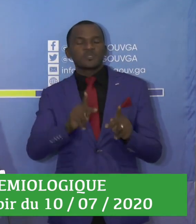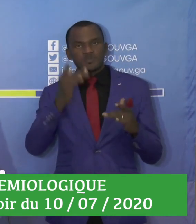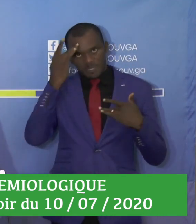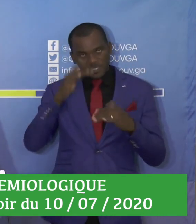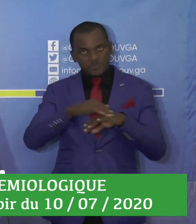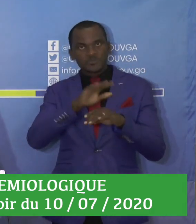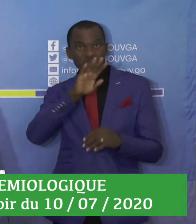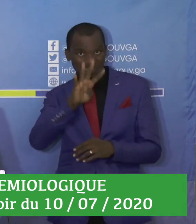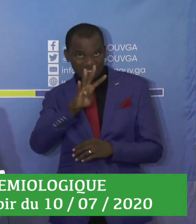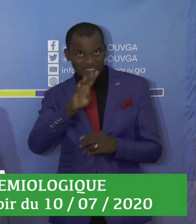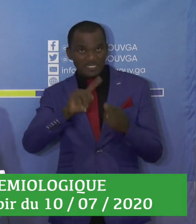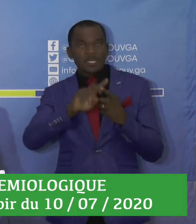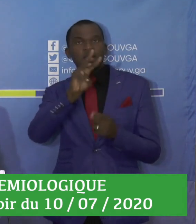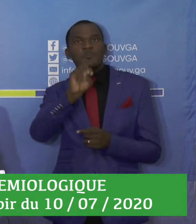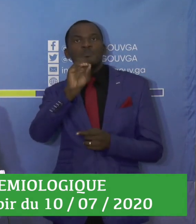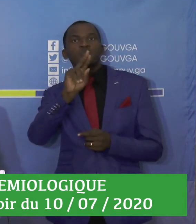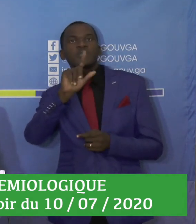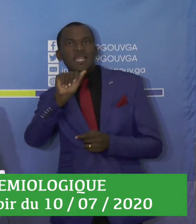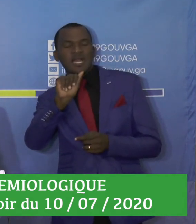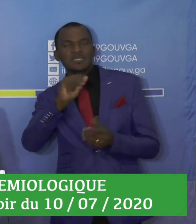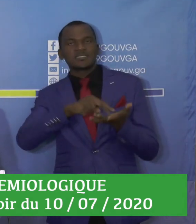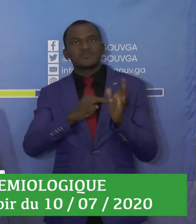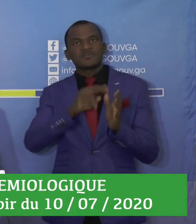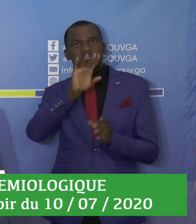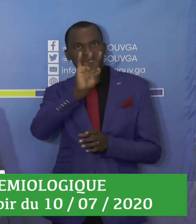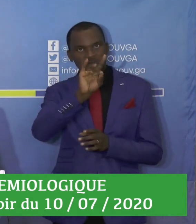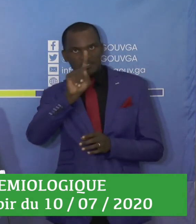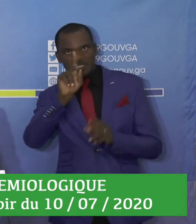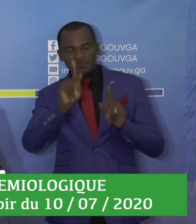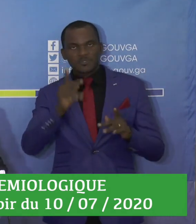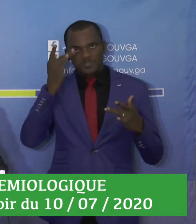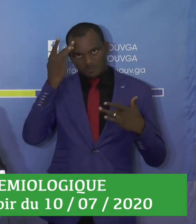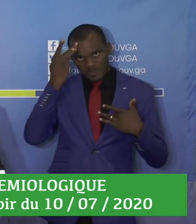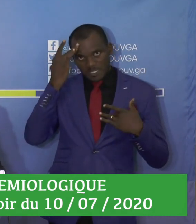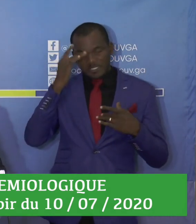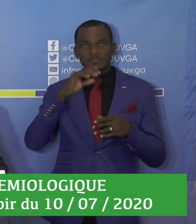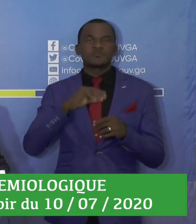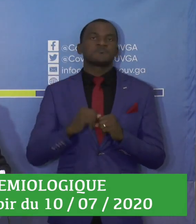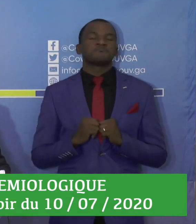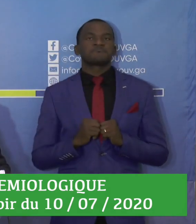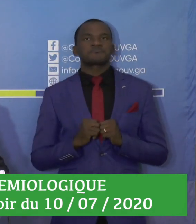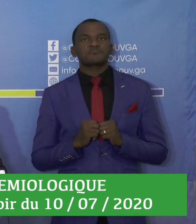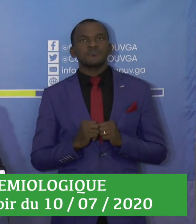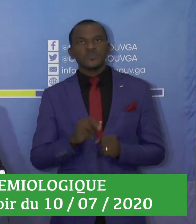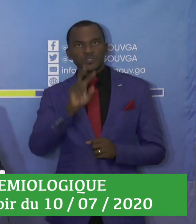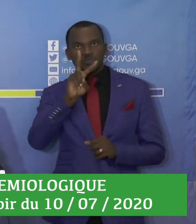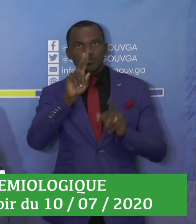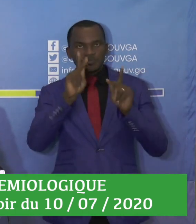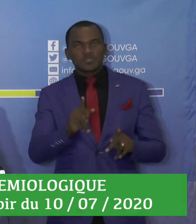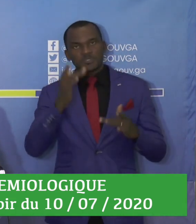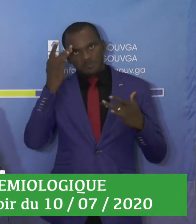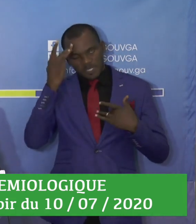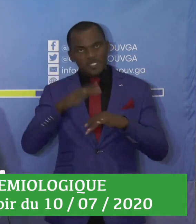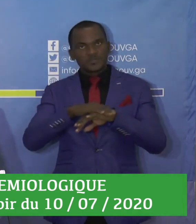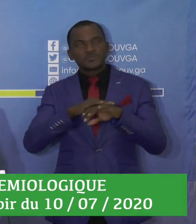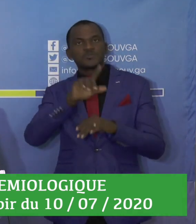prélèvements effectués à Mouila, soit un total de 81 cas positifs dans l'Angounier. 2 nouveaux cas positifs